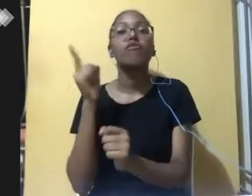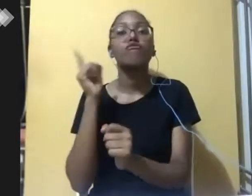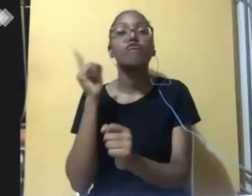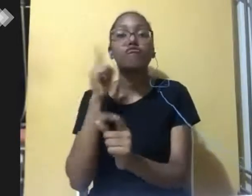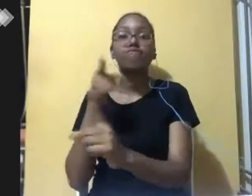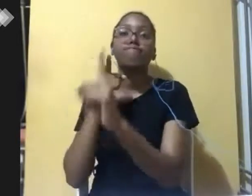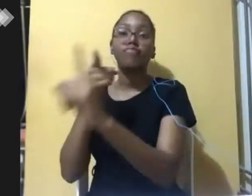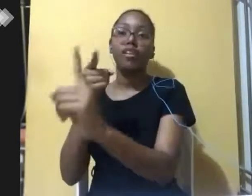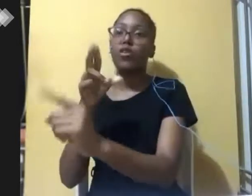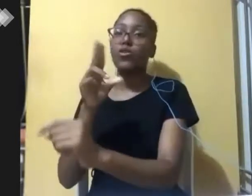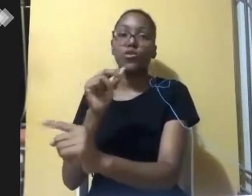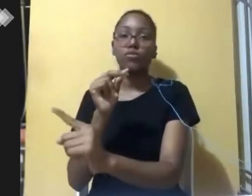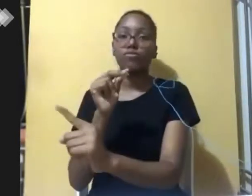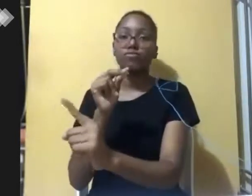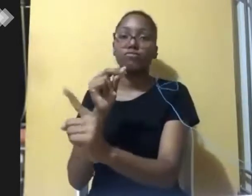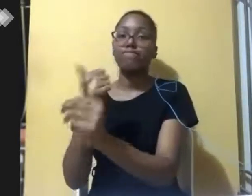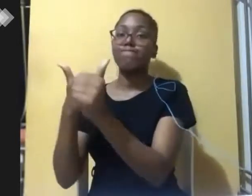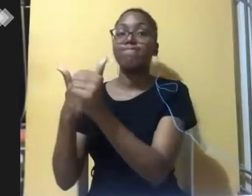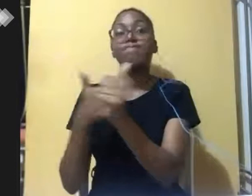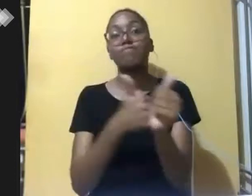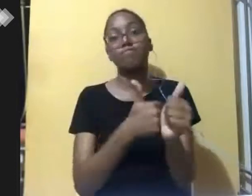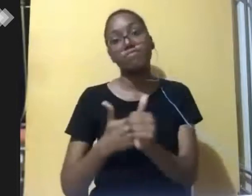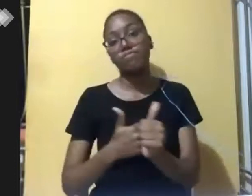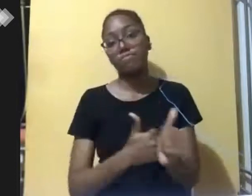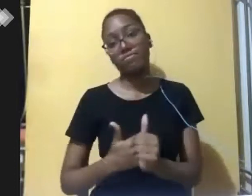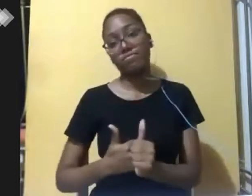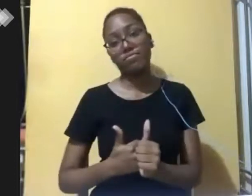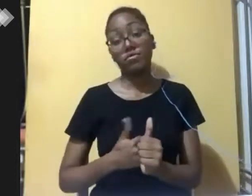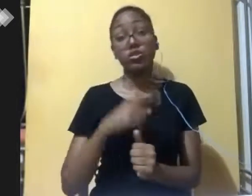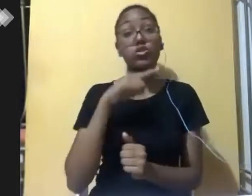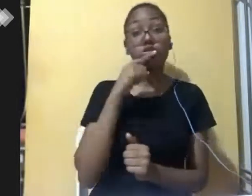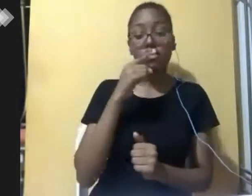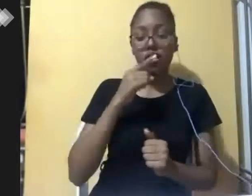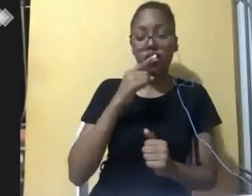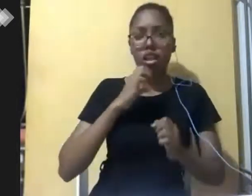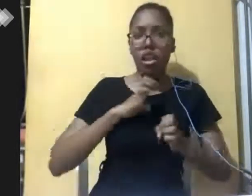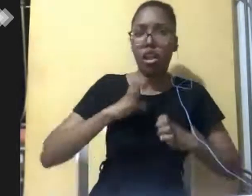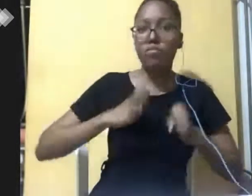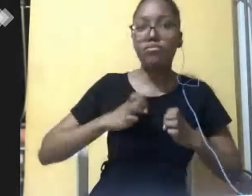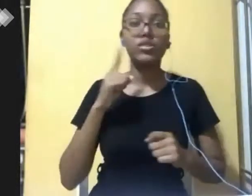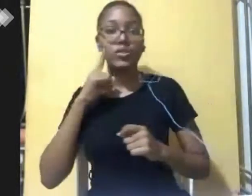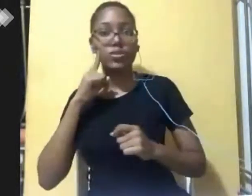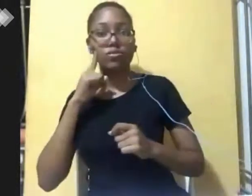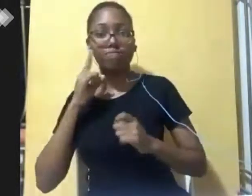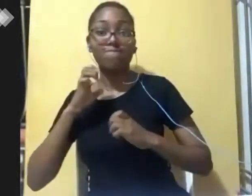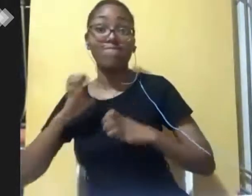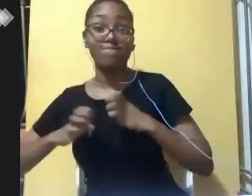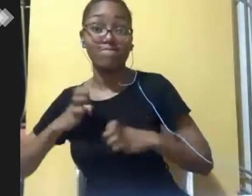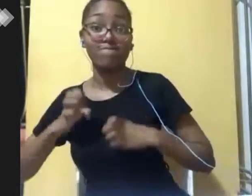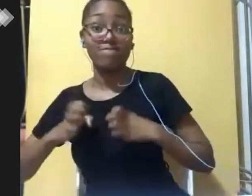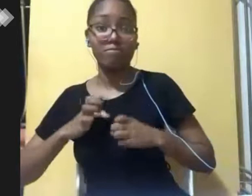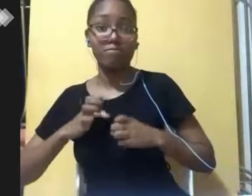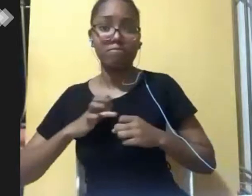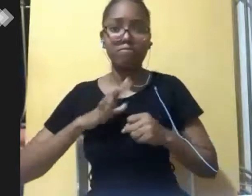Son las mismas emociones que tenemos nosotros y las mismas frustraciones. Lo que nosotros tenemos es que conocer al individuo